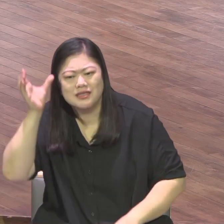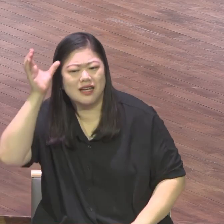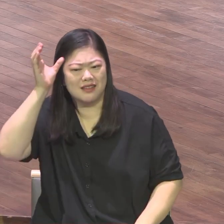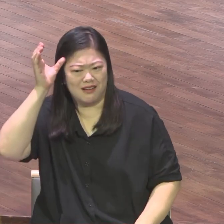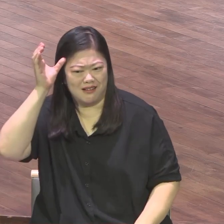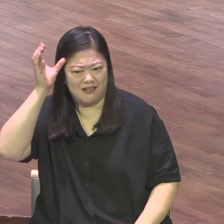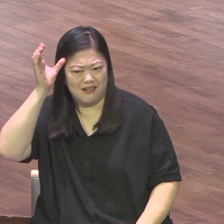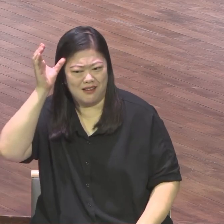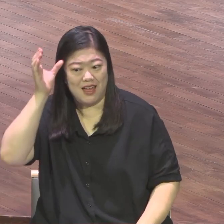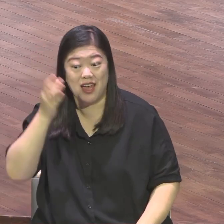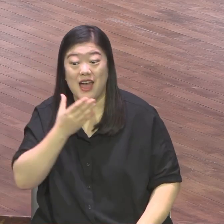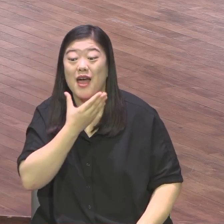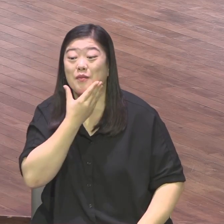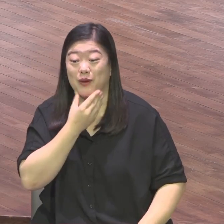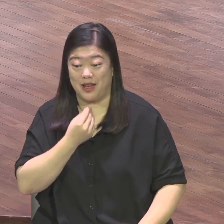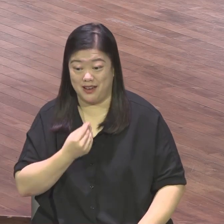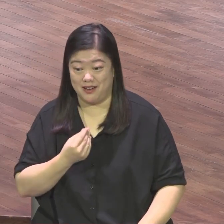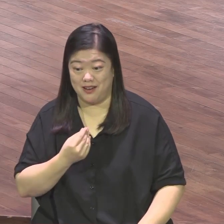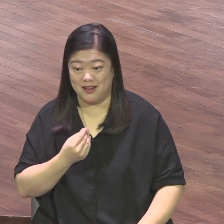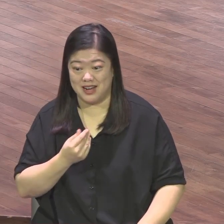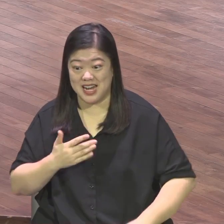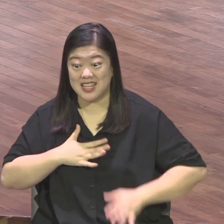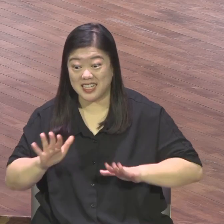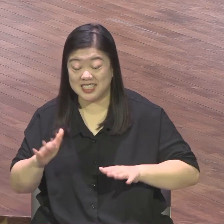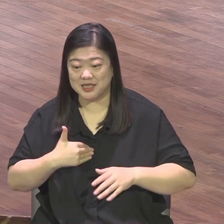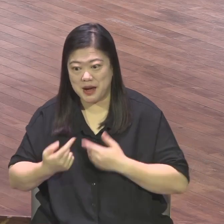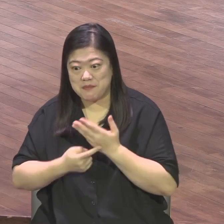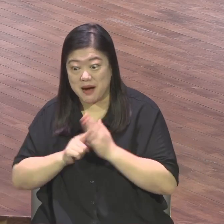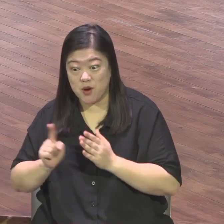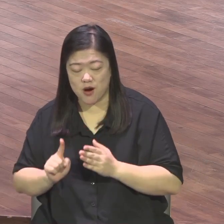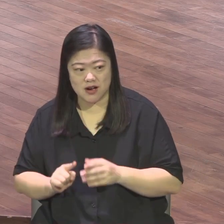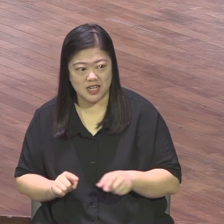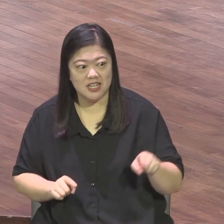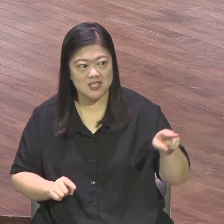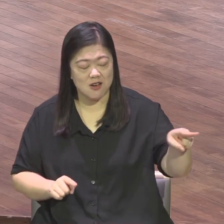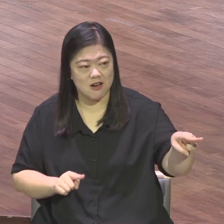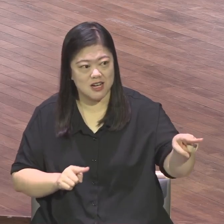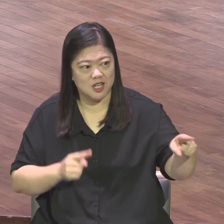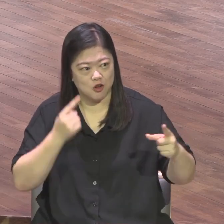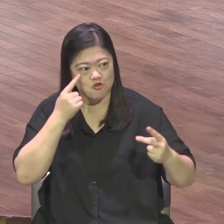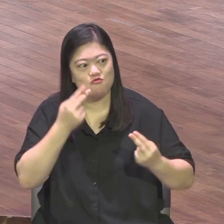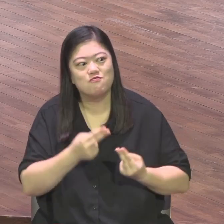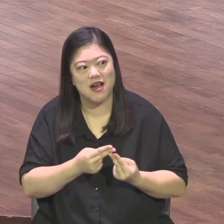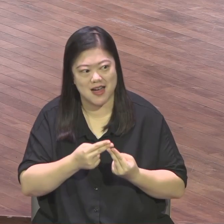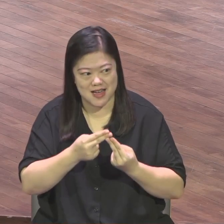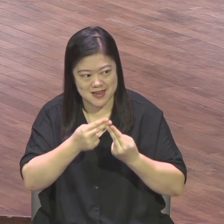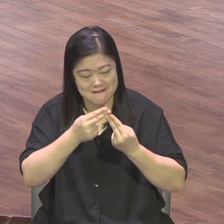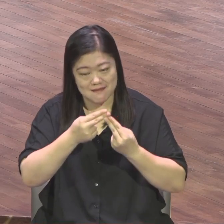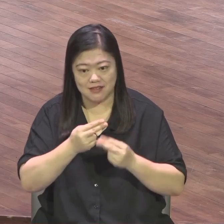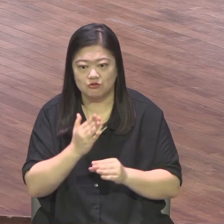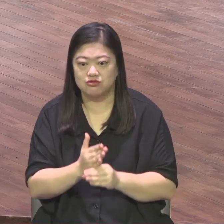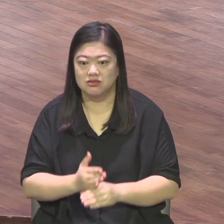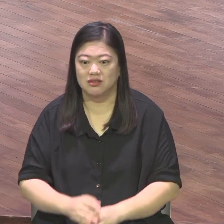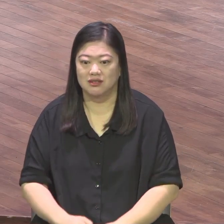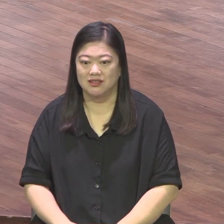행복하고 너희들 죽었다 이제 다 살릴 거야 내가. 이런